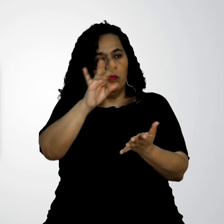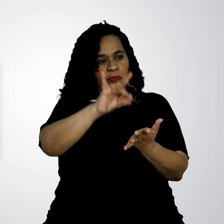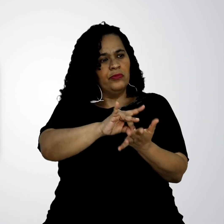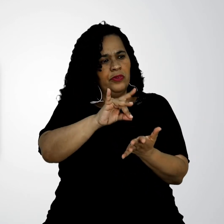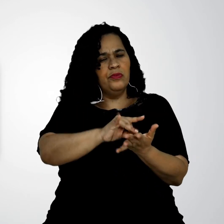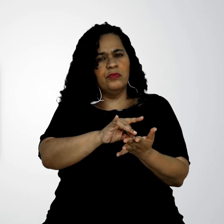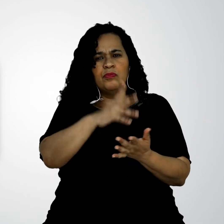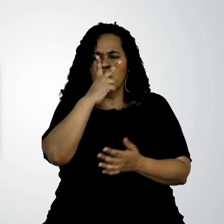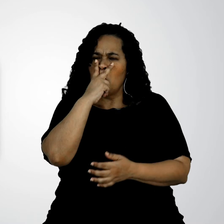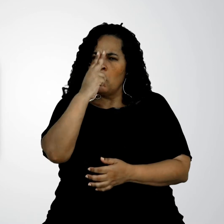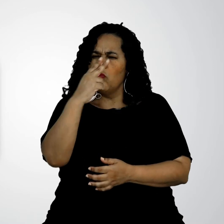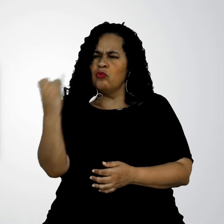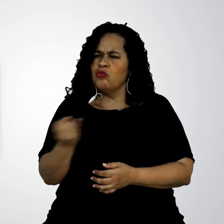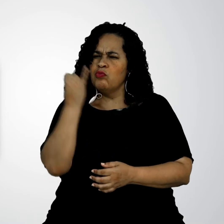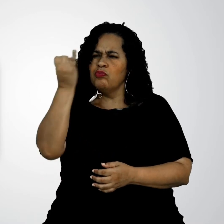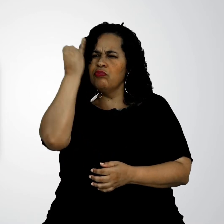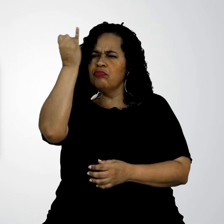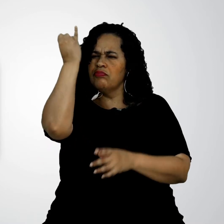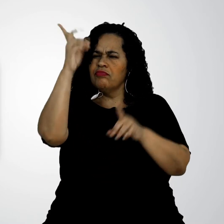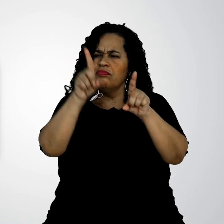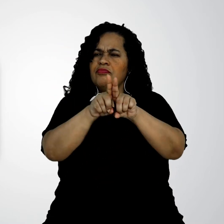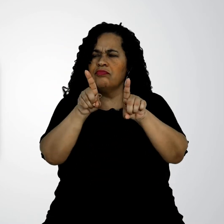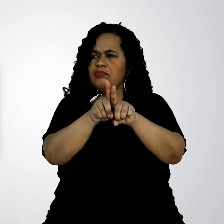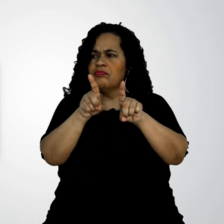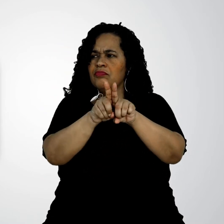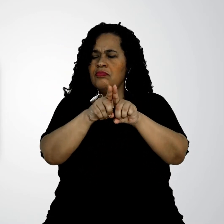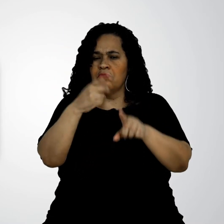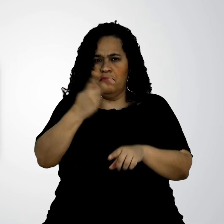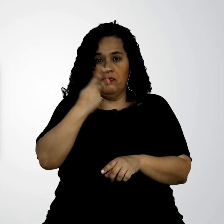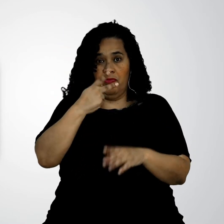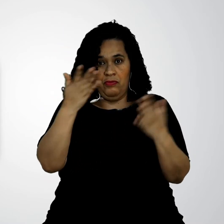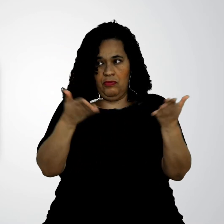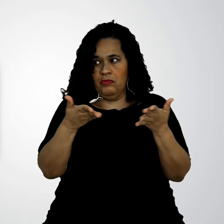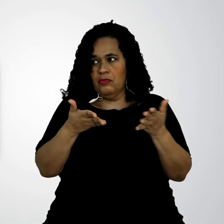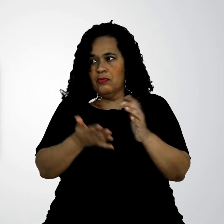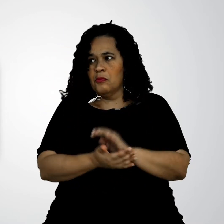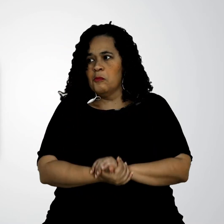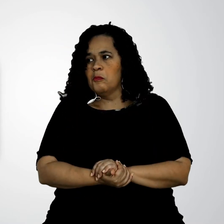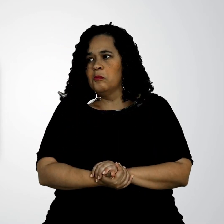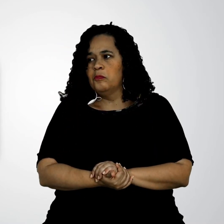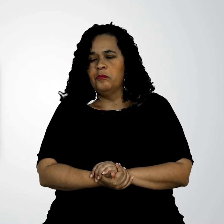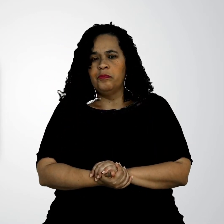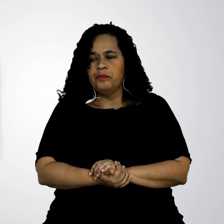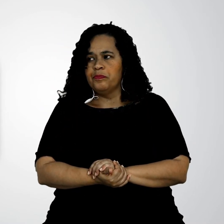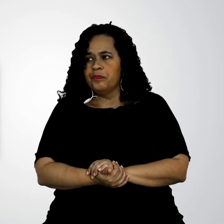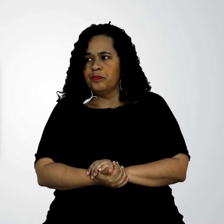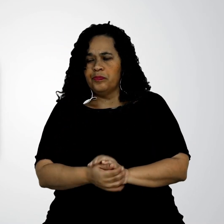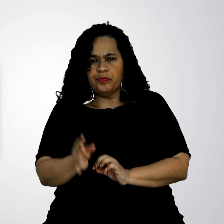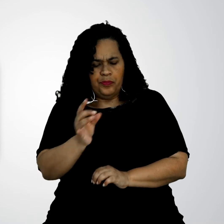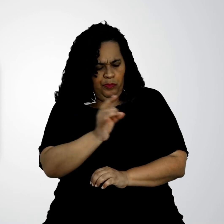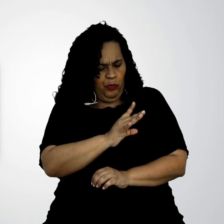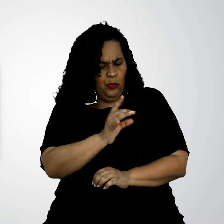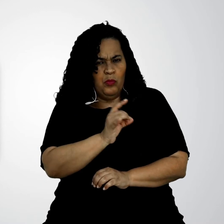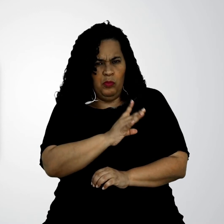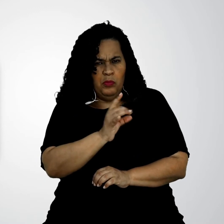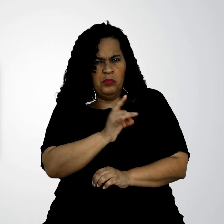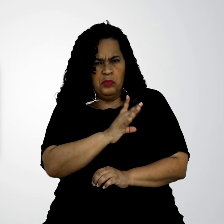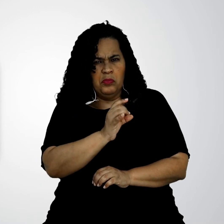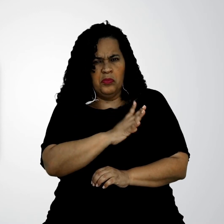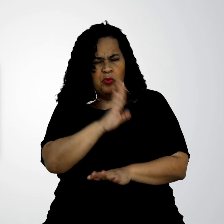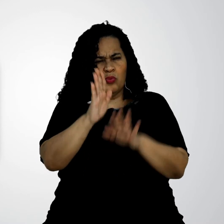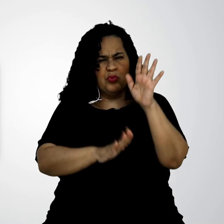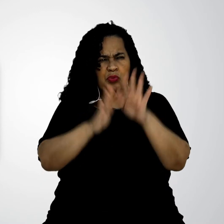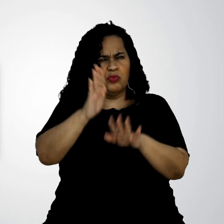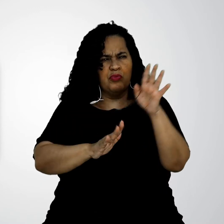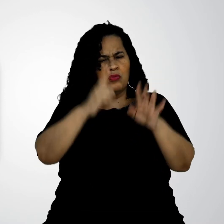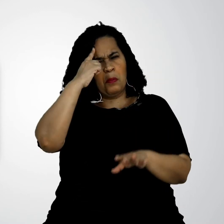Eu só acho importante a gente sempre lembrar, até falar isso mais para frente, que o medo não é de quem pertence ao reino de Deus. Eu sempre tenho me deparado